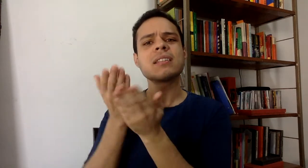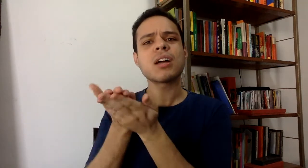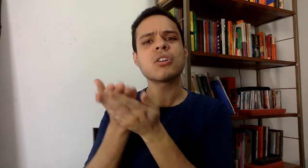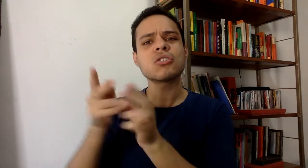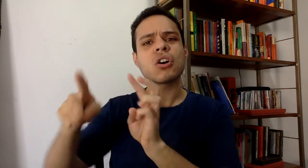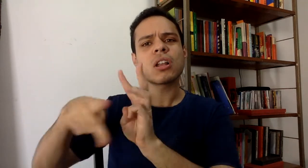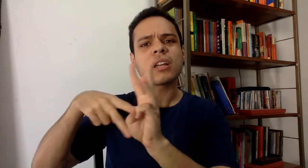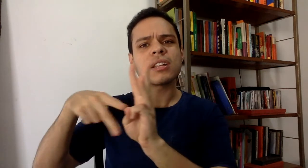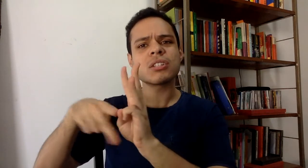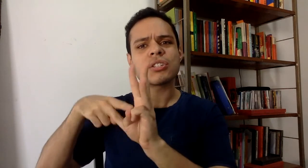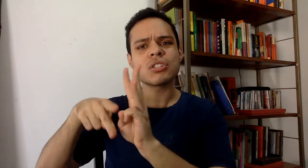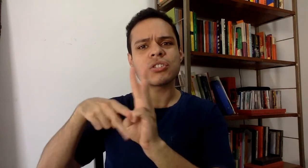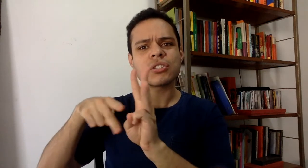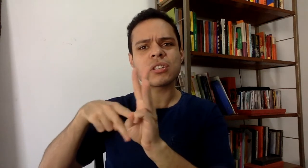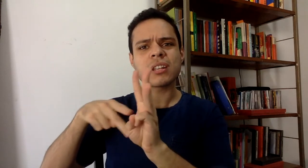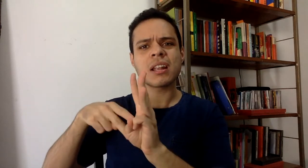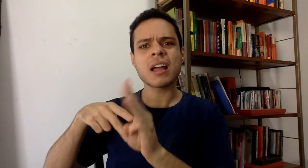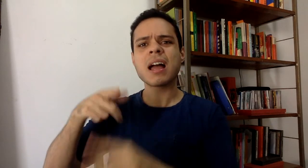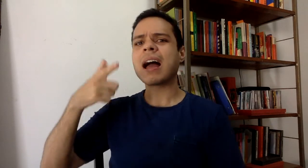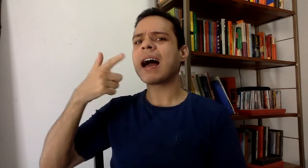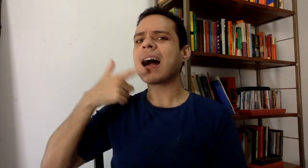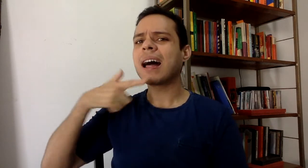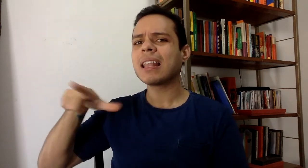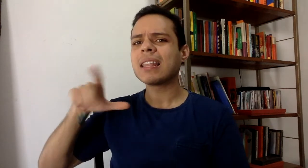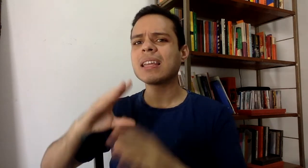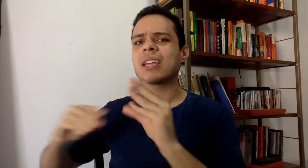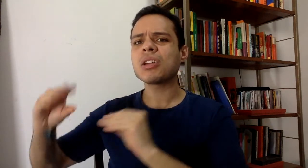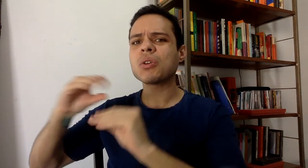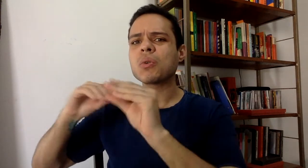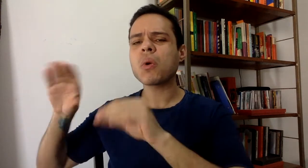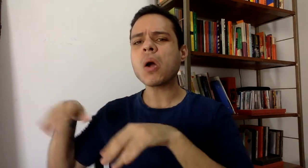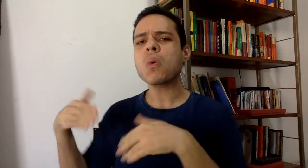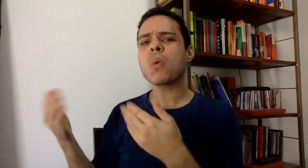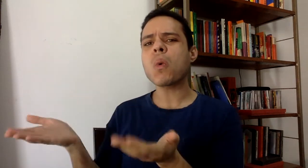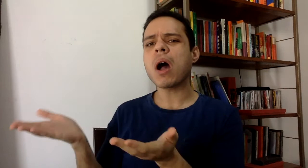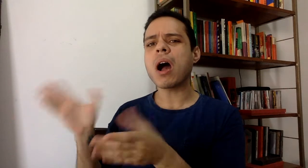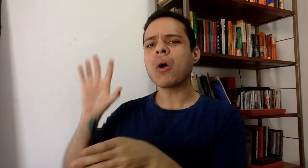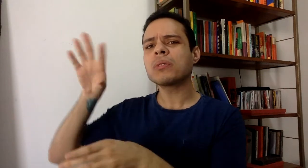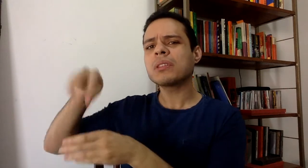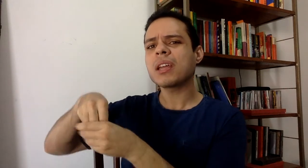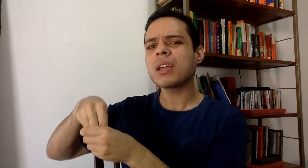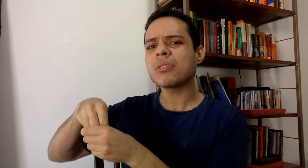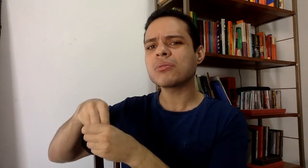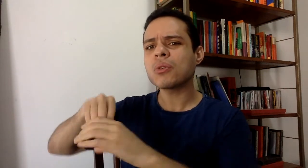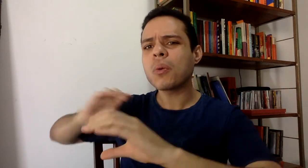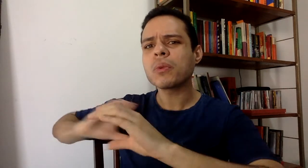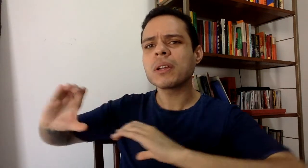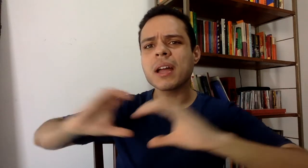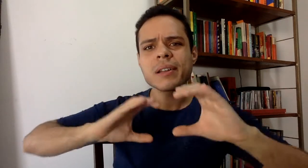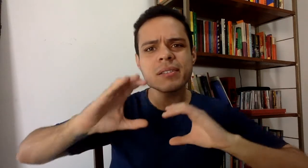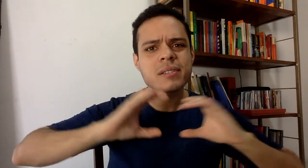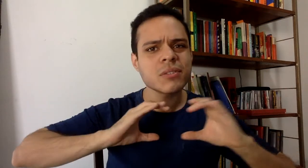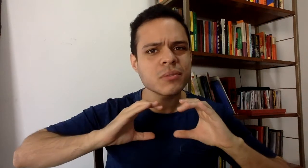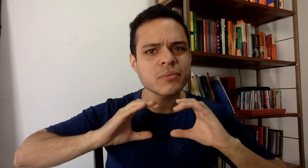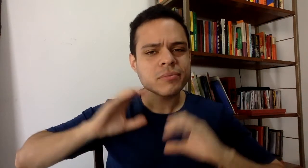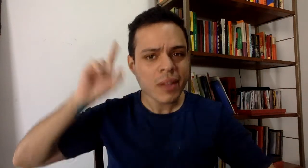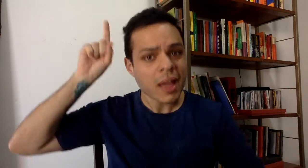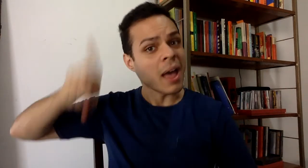Elas utilizam qual língua de instrução? Qual é a primeira língua? Que é a língua que